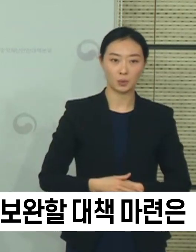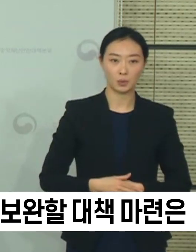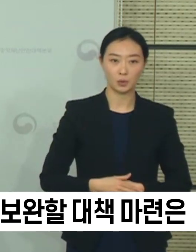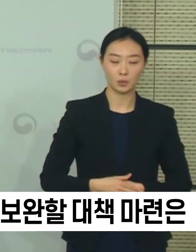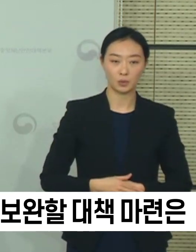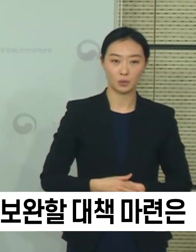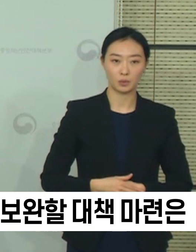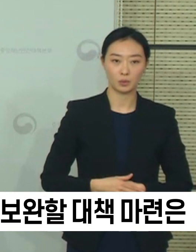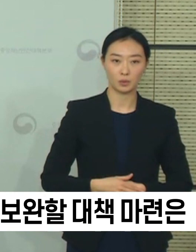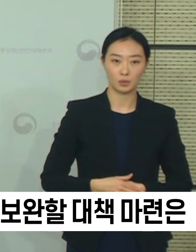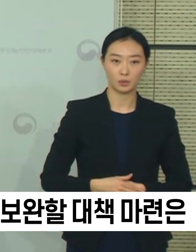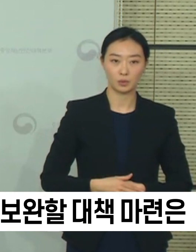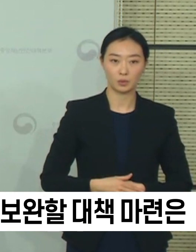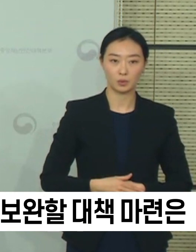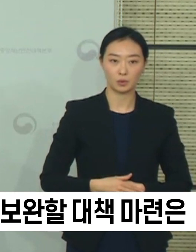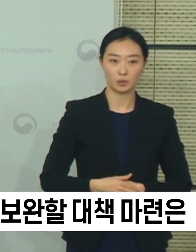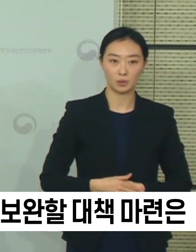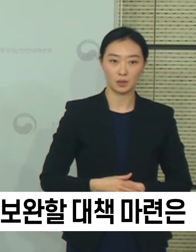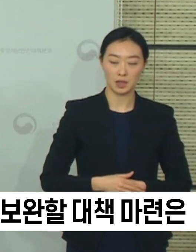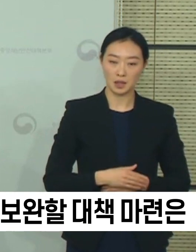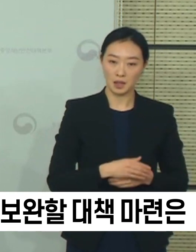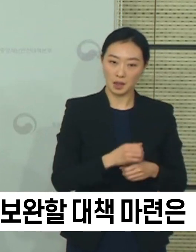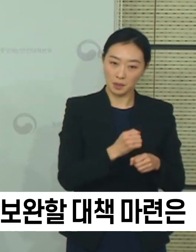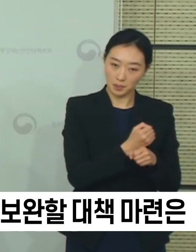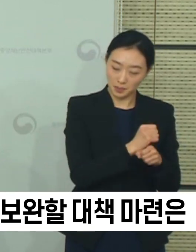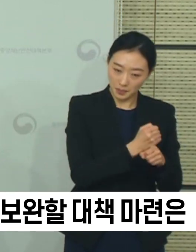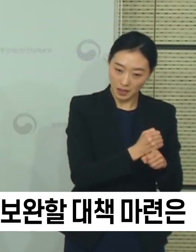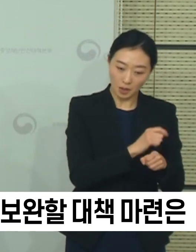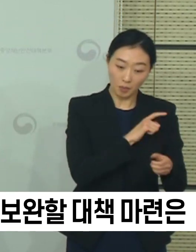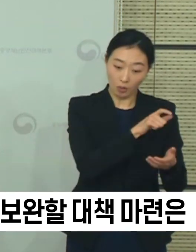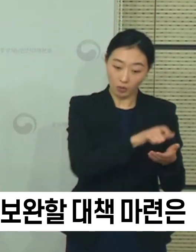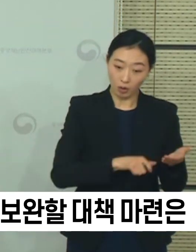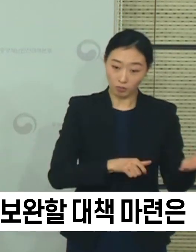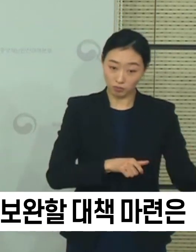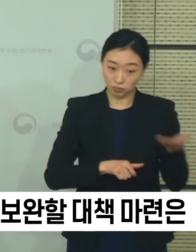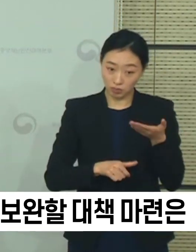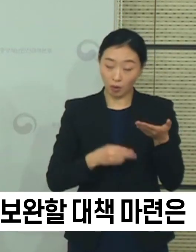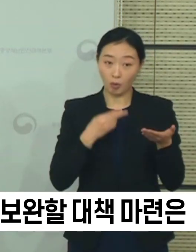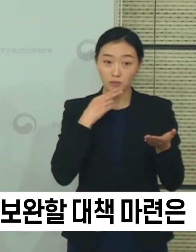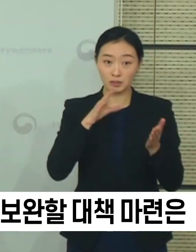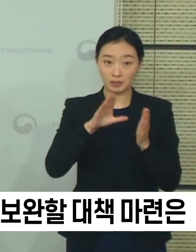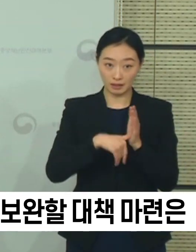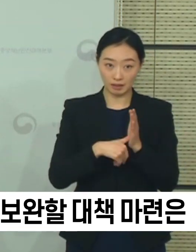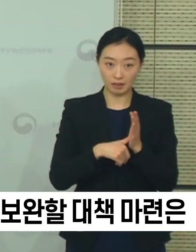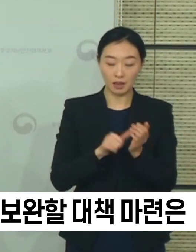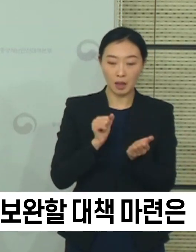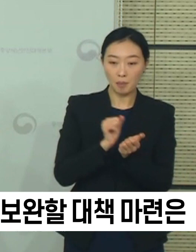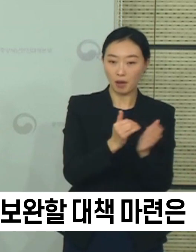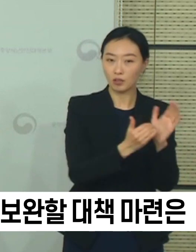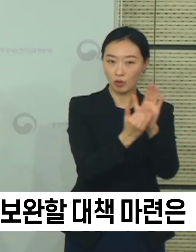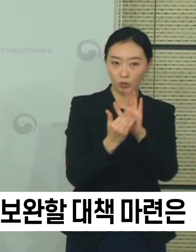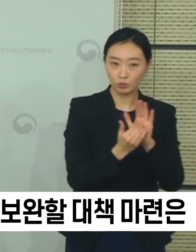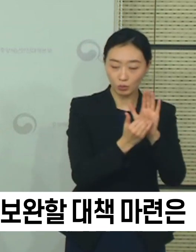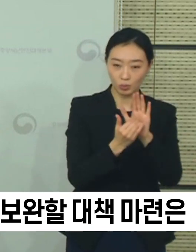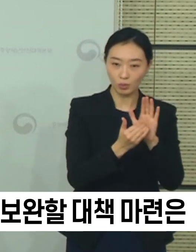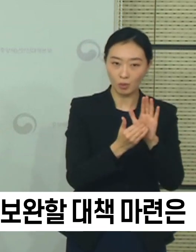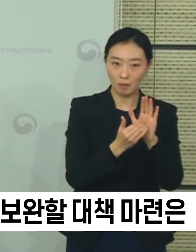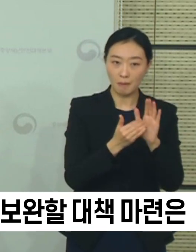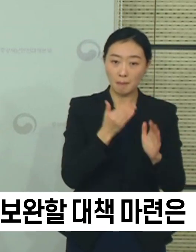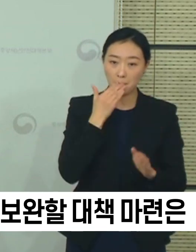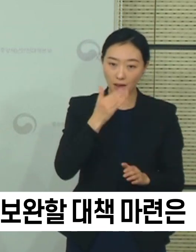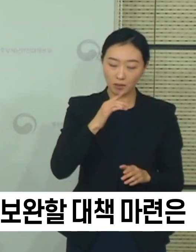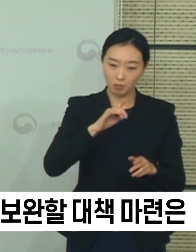이 그 명단이 제출되지 않았을 경우 저희는 방역적으로 취할 수 있는 모든 조치를